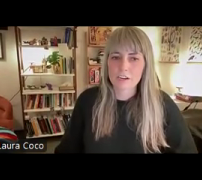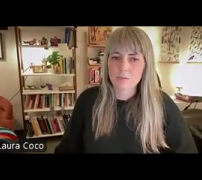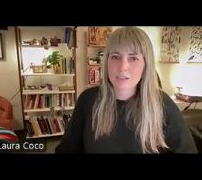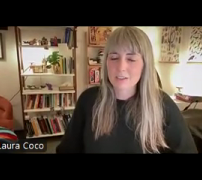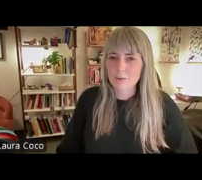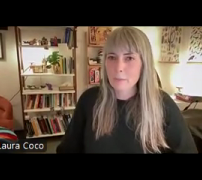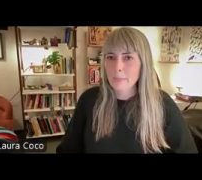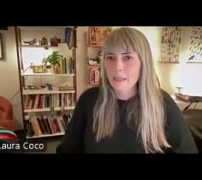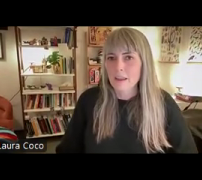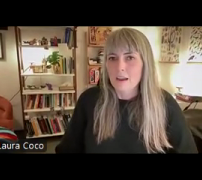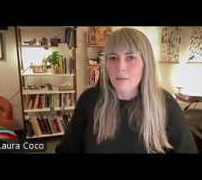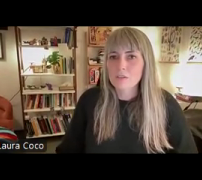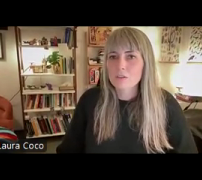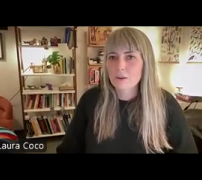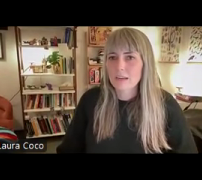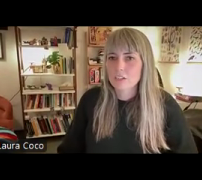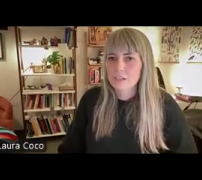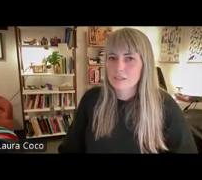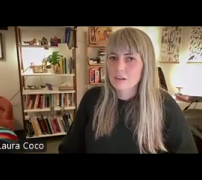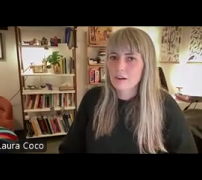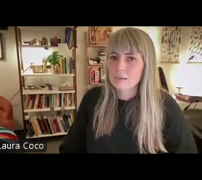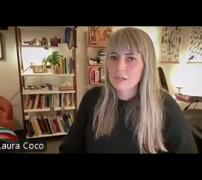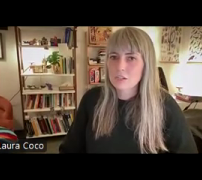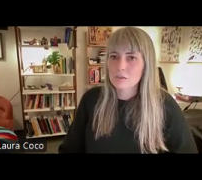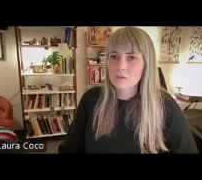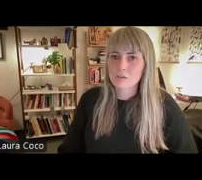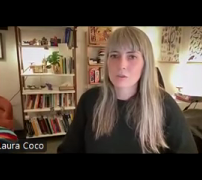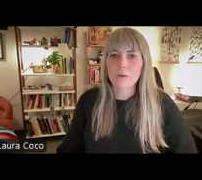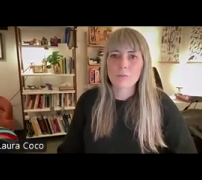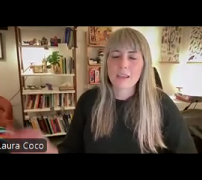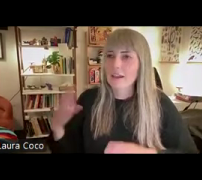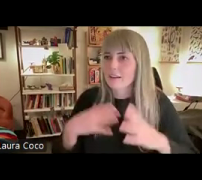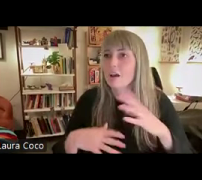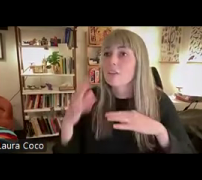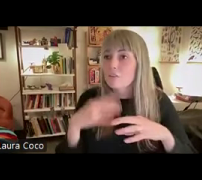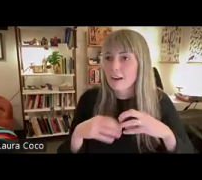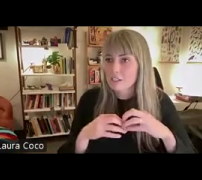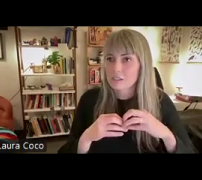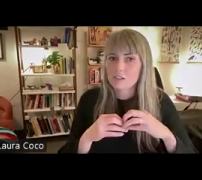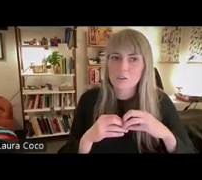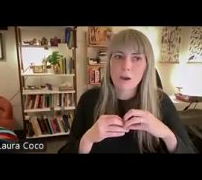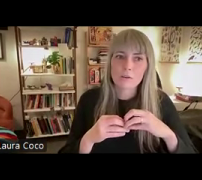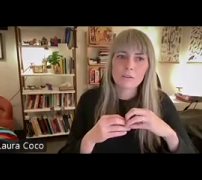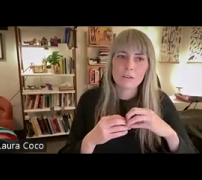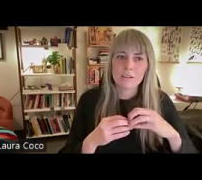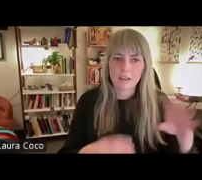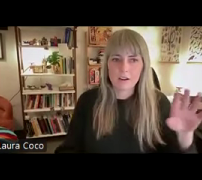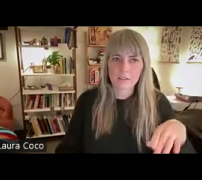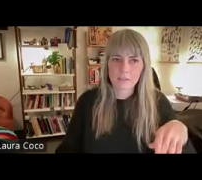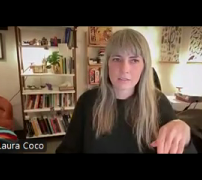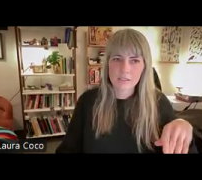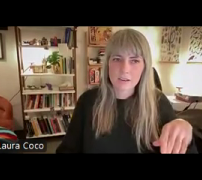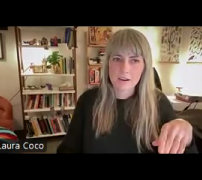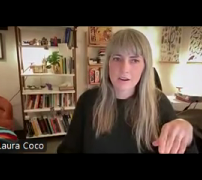o si es que el empleador ofrece protección auditiva o no. También estoy demostrándoles estos diferentes